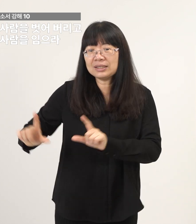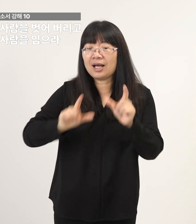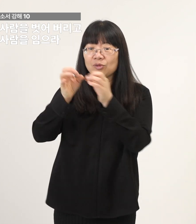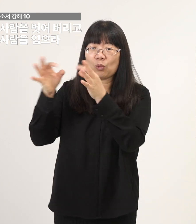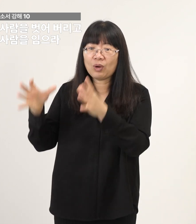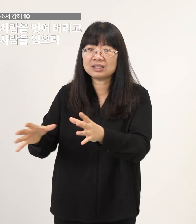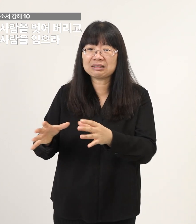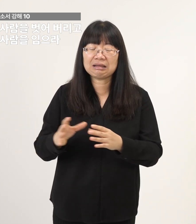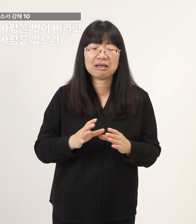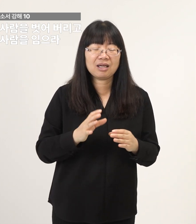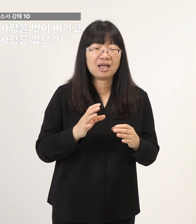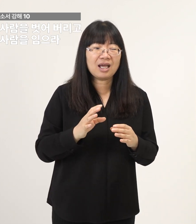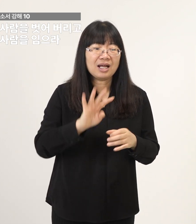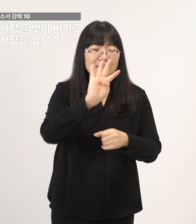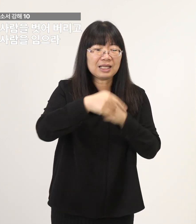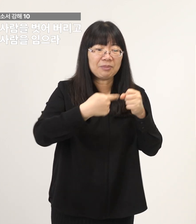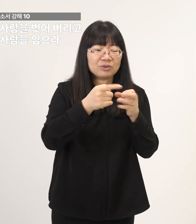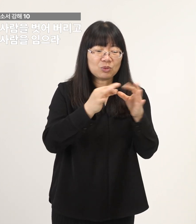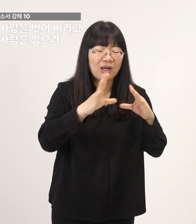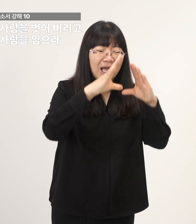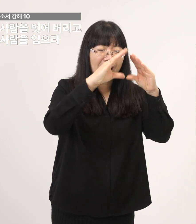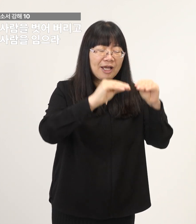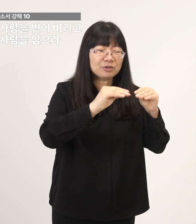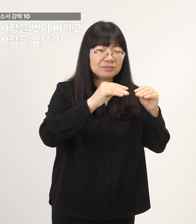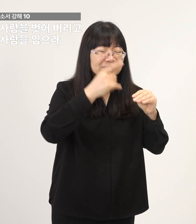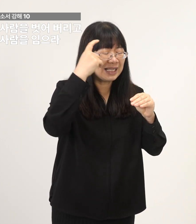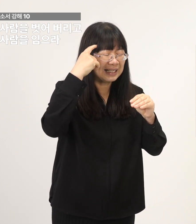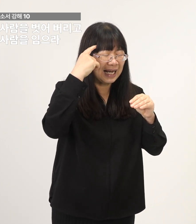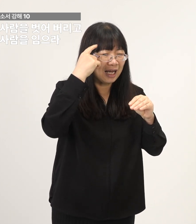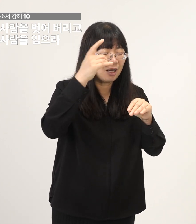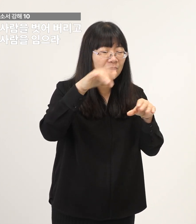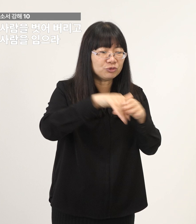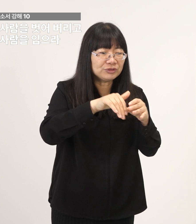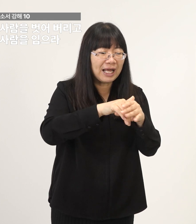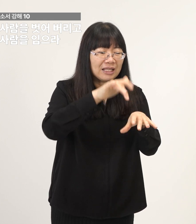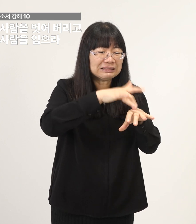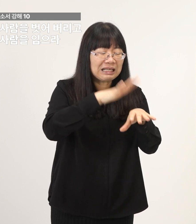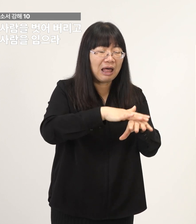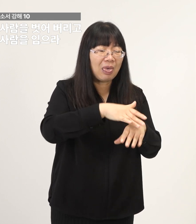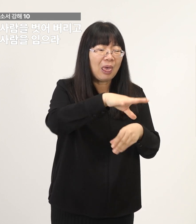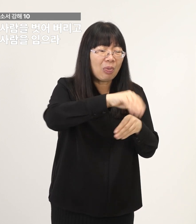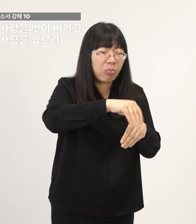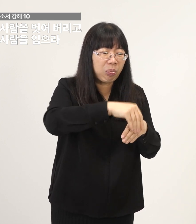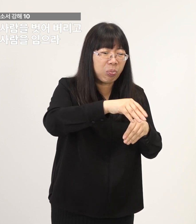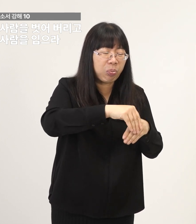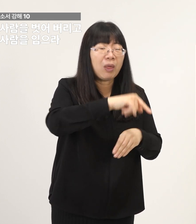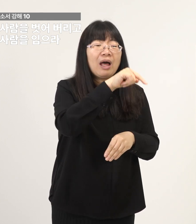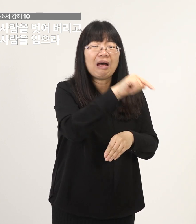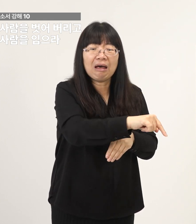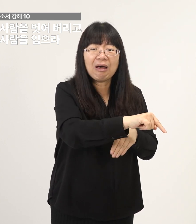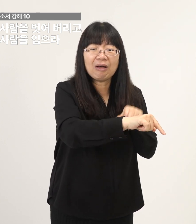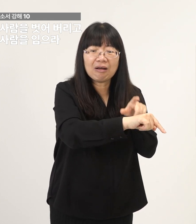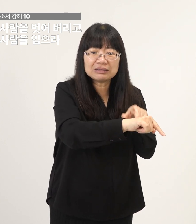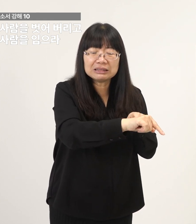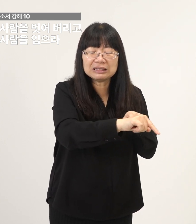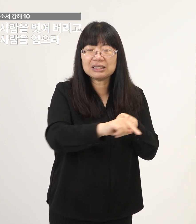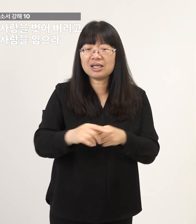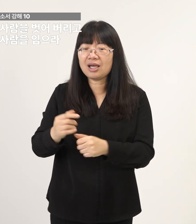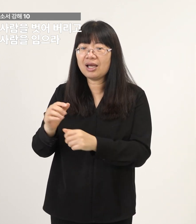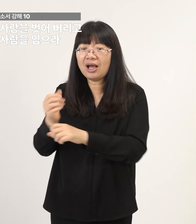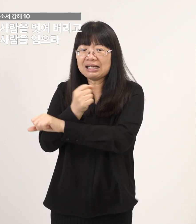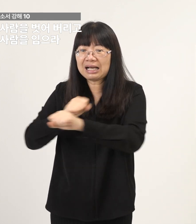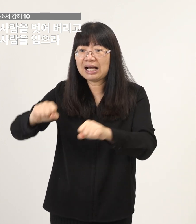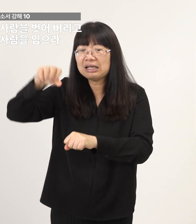가치관을 40년 동안 하나님이 어떤 의도를 갖고 그들을 광야에 끌어냈겠어요.